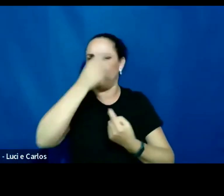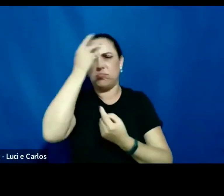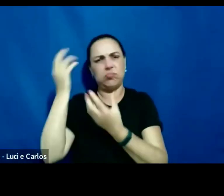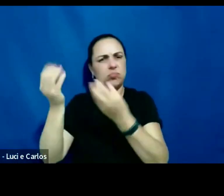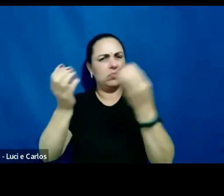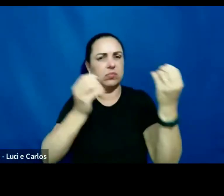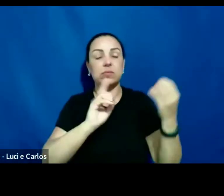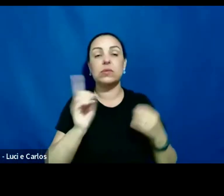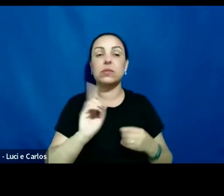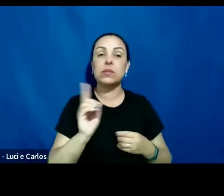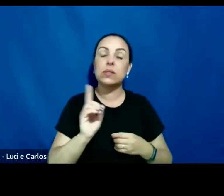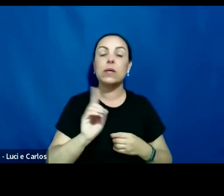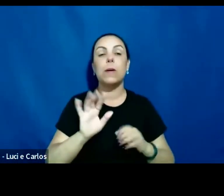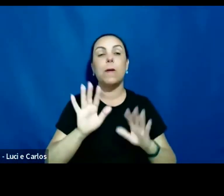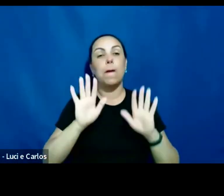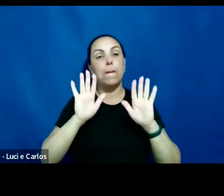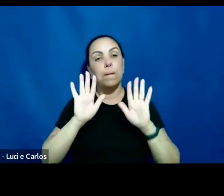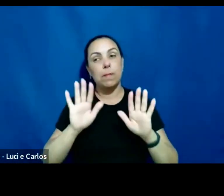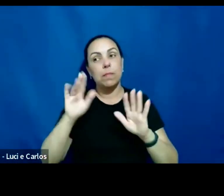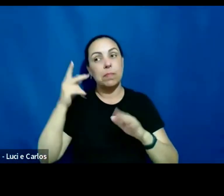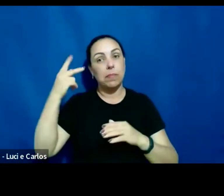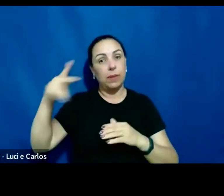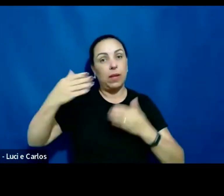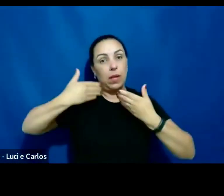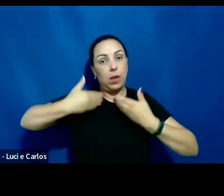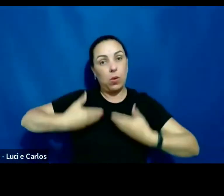Porque o elo daquela pessoa não é a trombose.